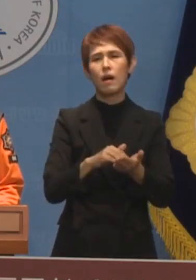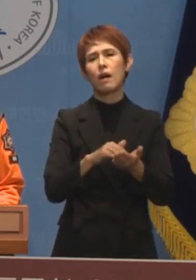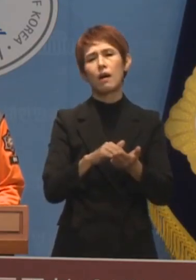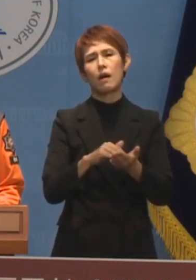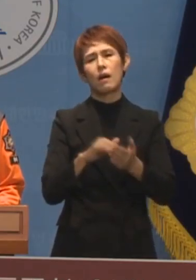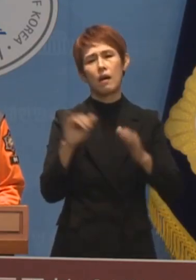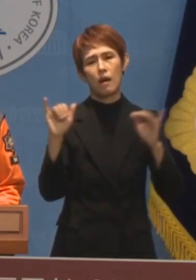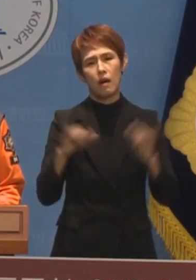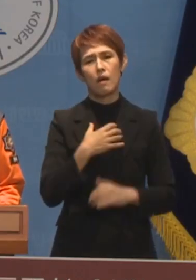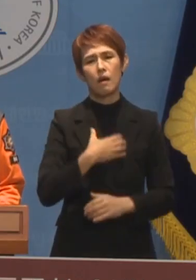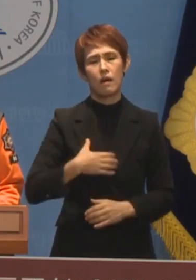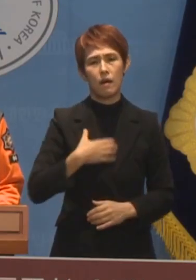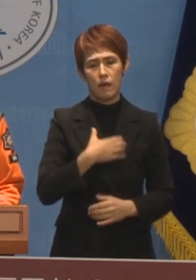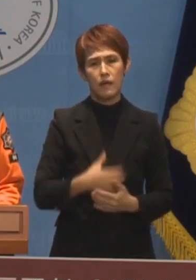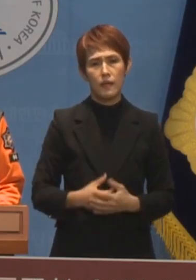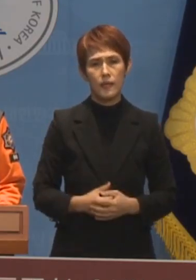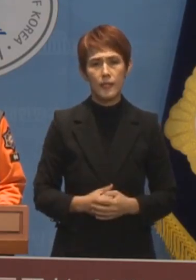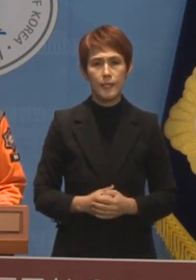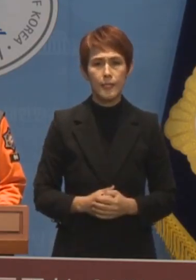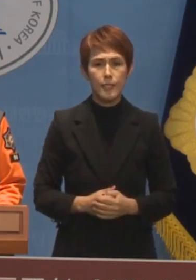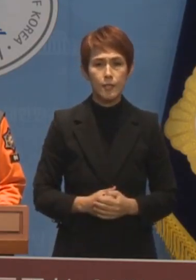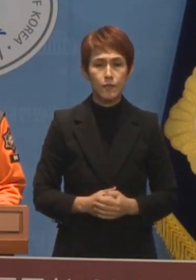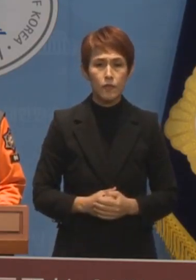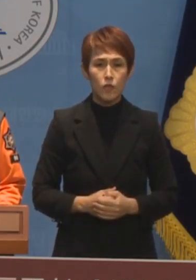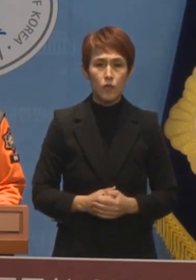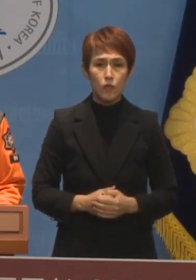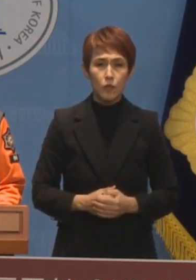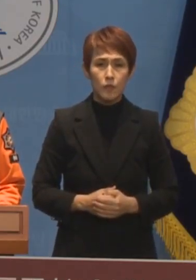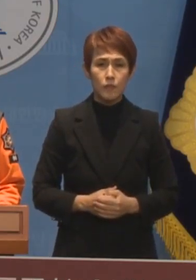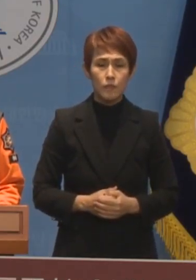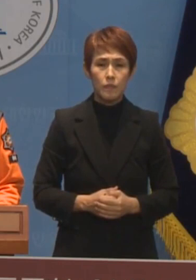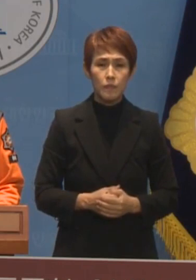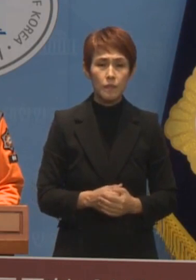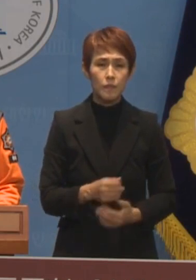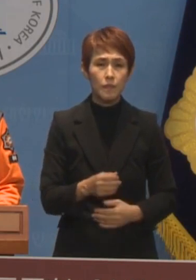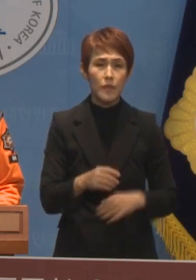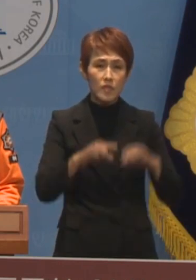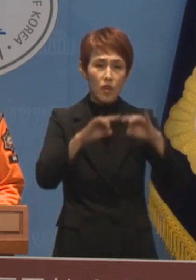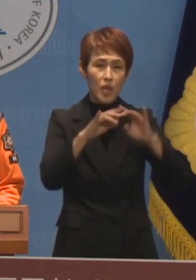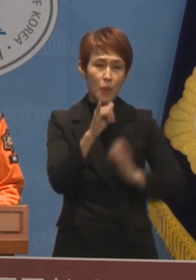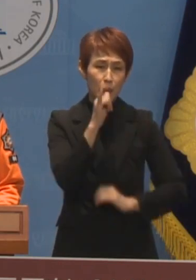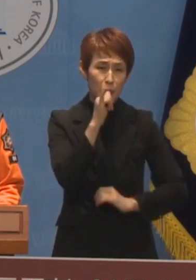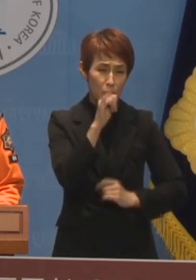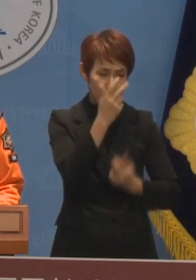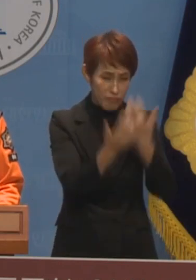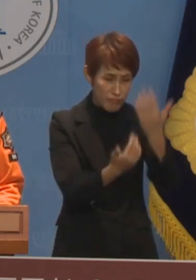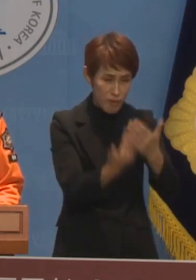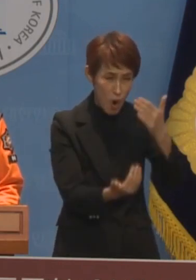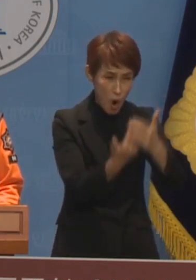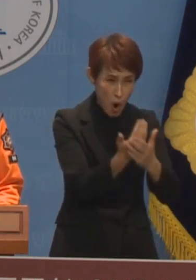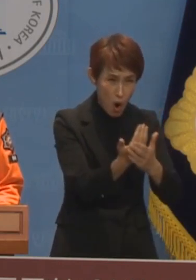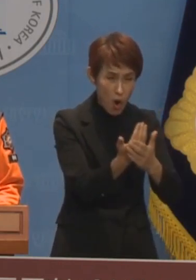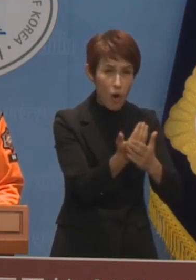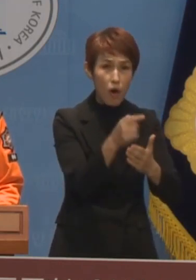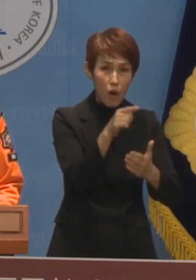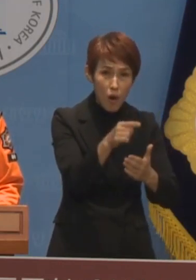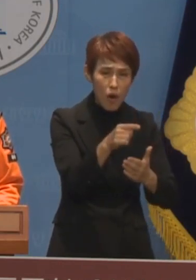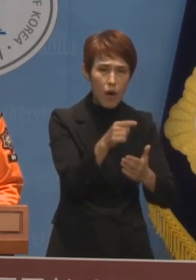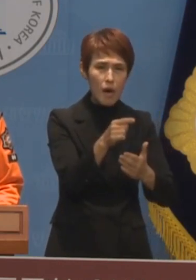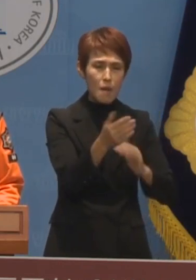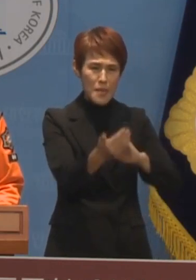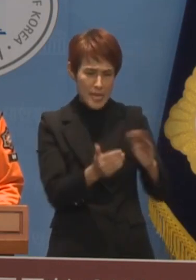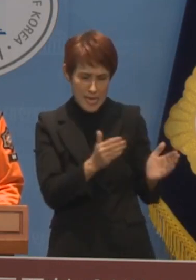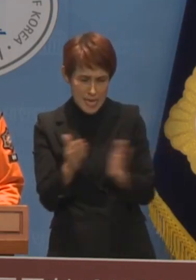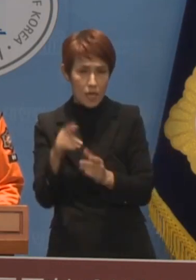수도 있음을 의미합니다. 오늘날 배터리 화재와 같은 신종 재난에 대비하고 신속하게 대응하기